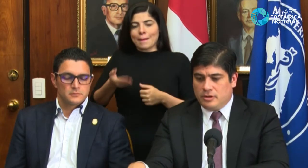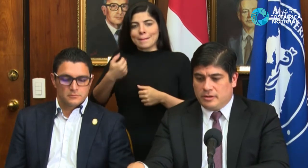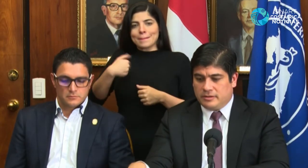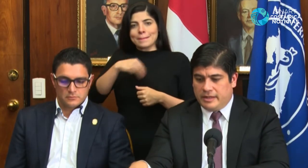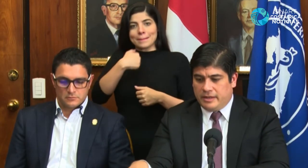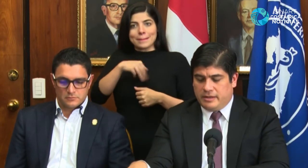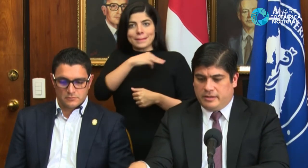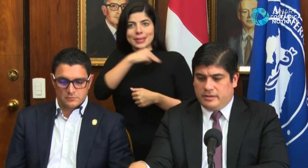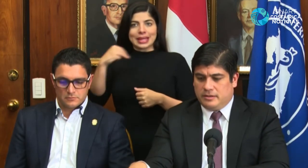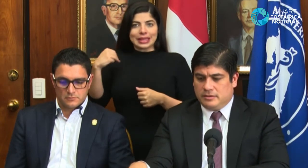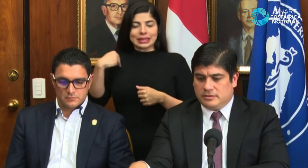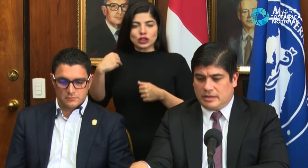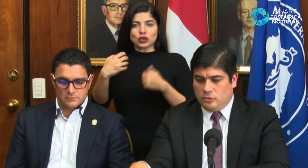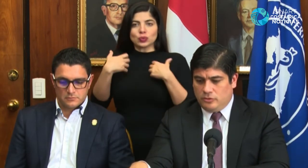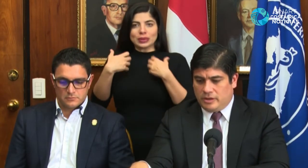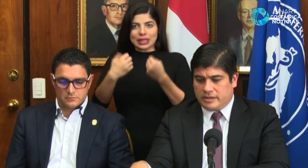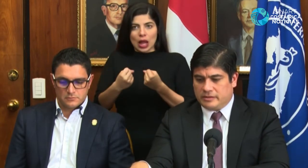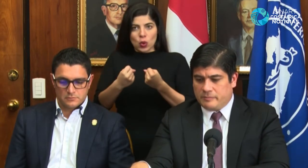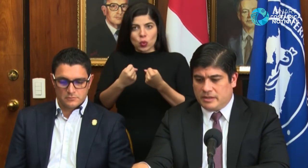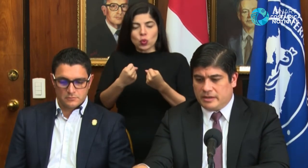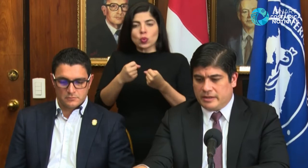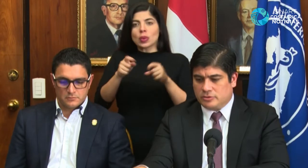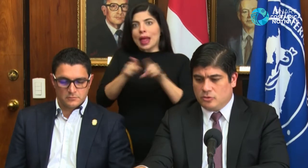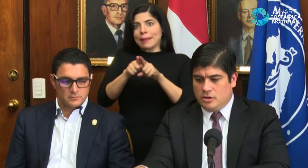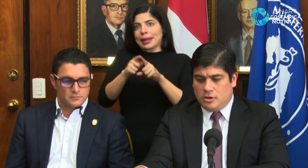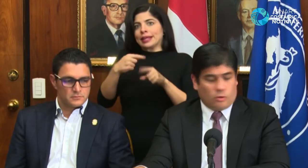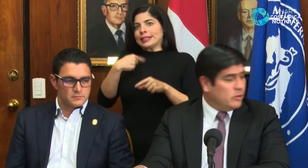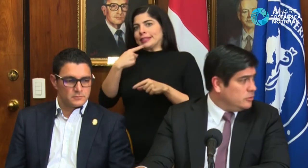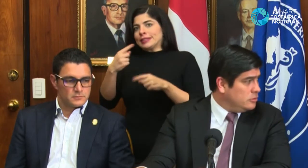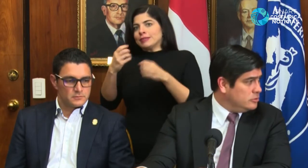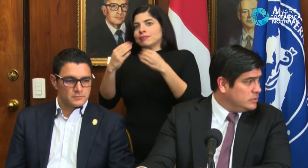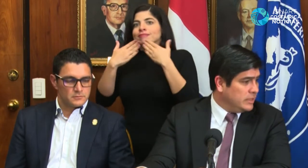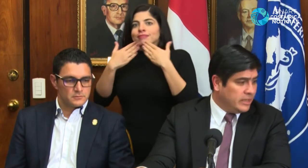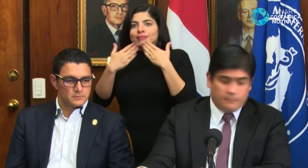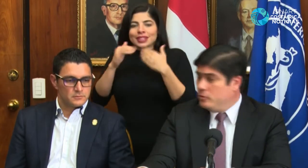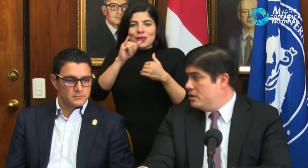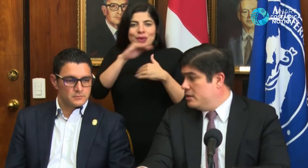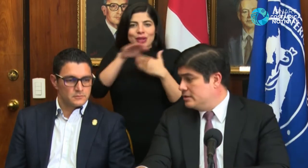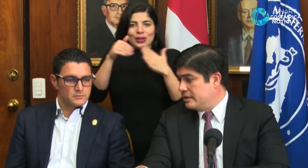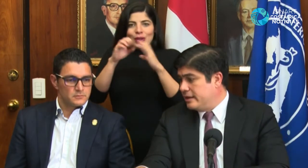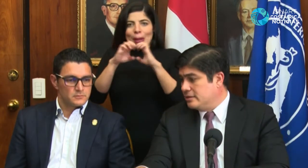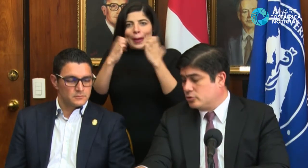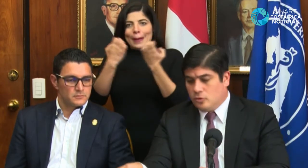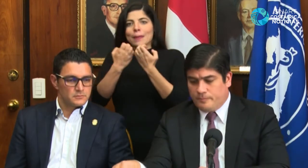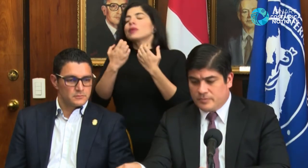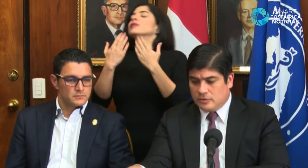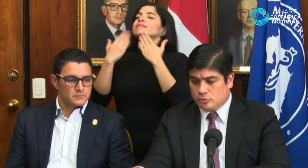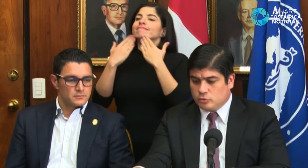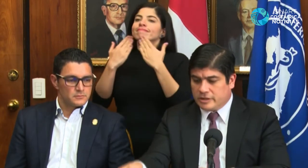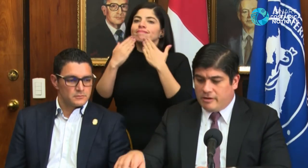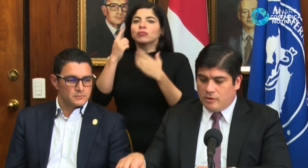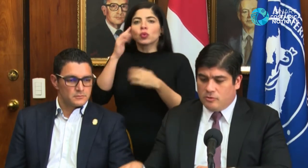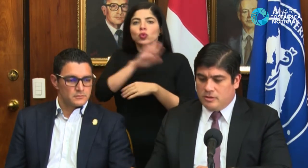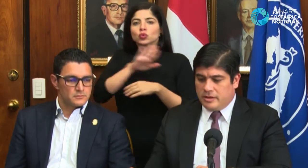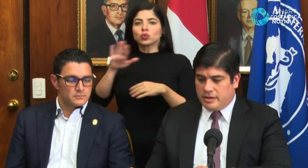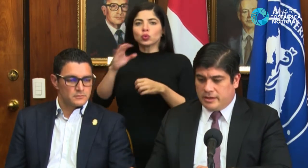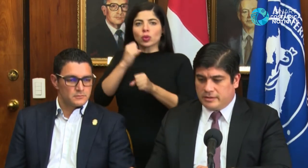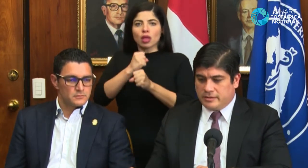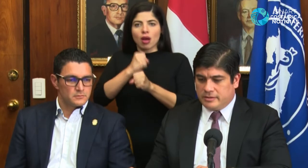ministro de Salud, a quien también le agradezco, como a todos los del equipo, les agradezco su